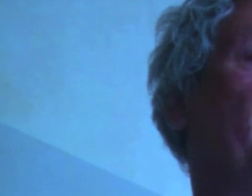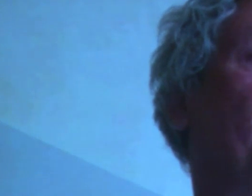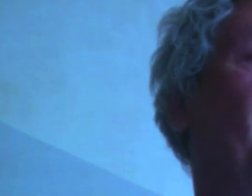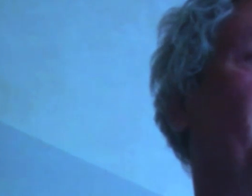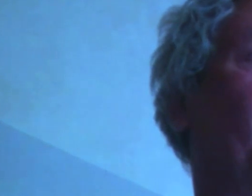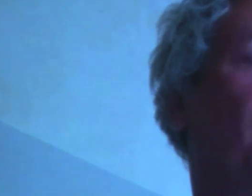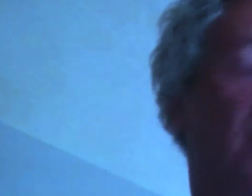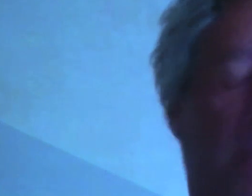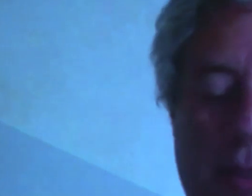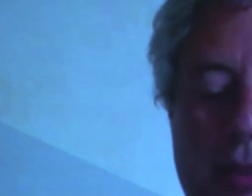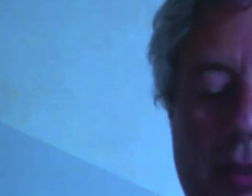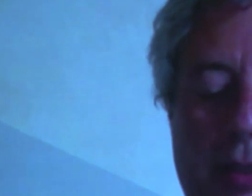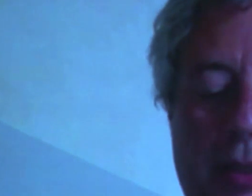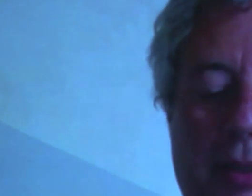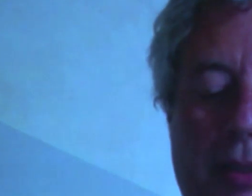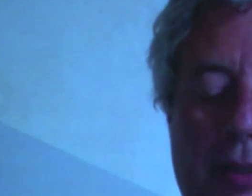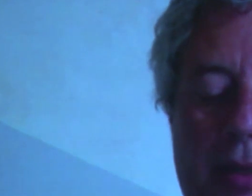direzione